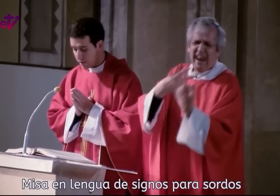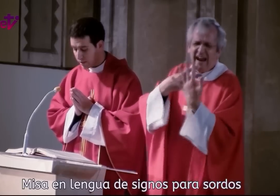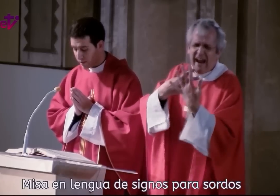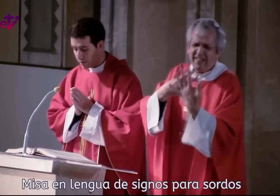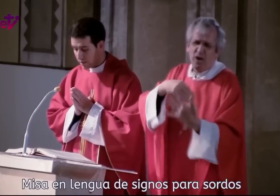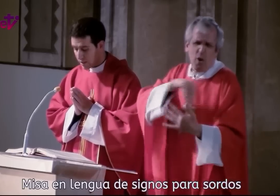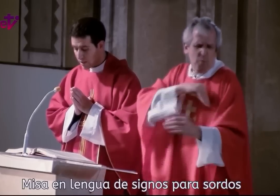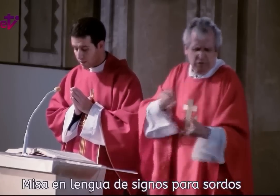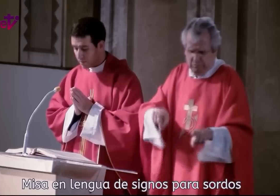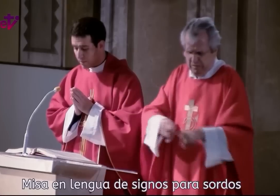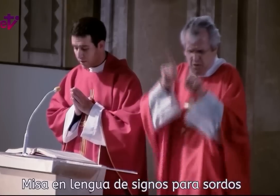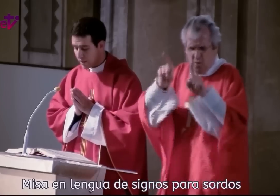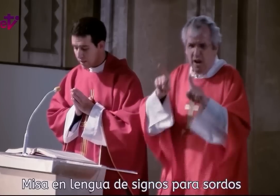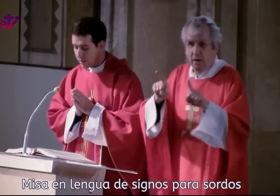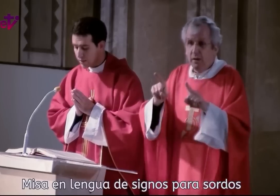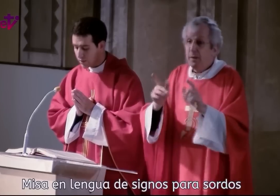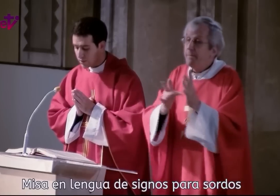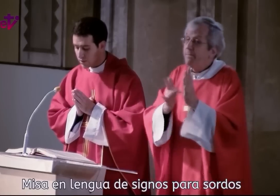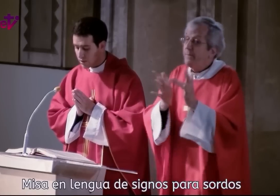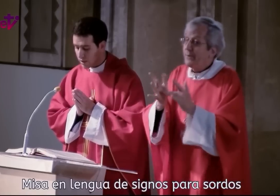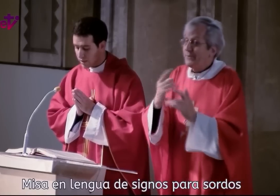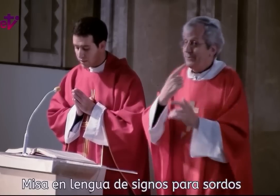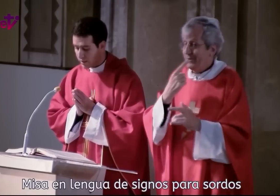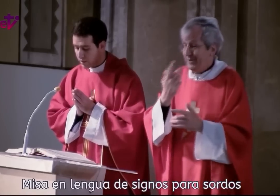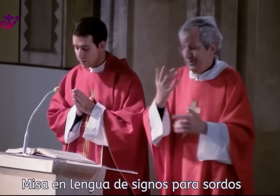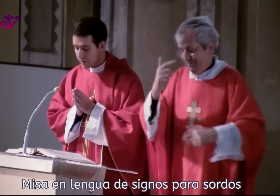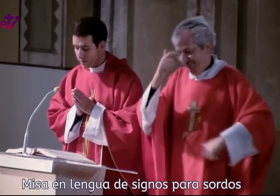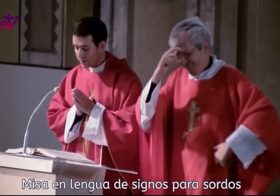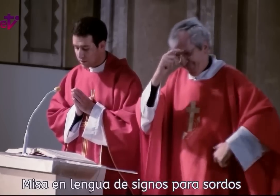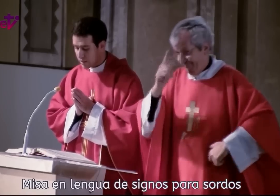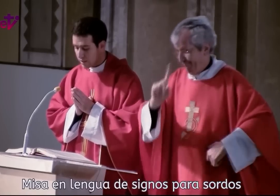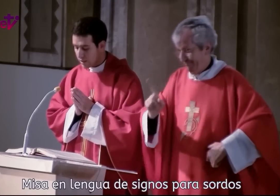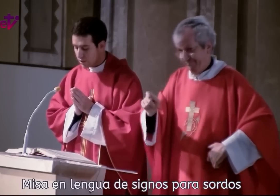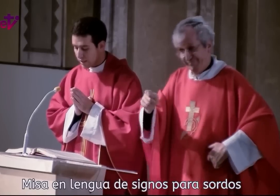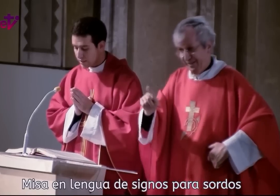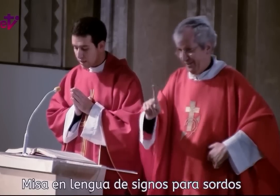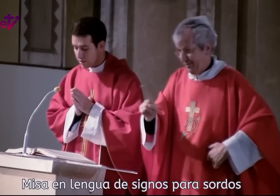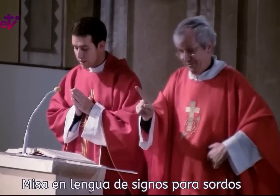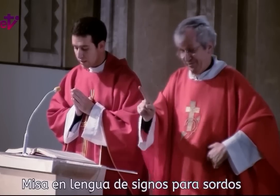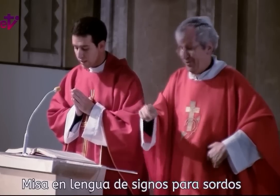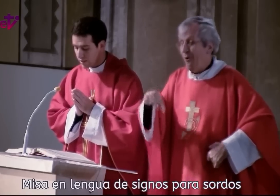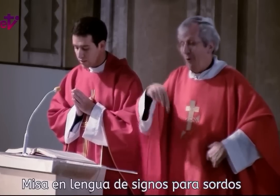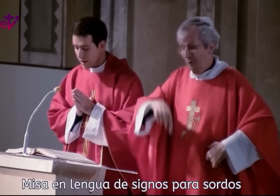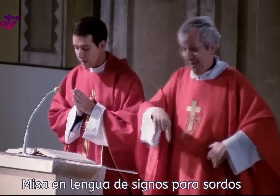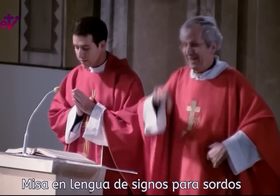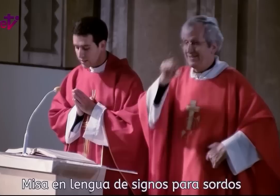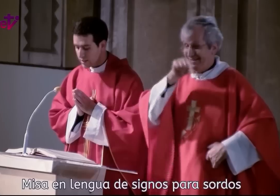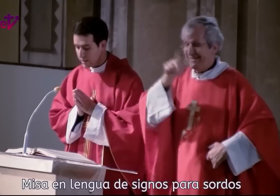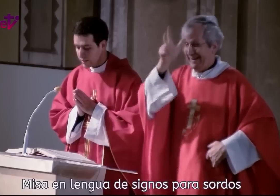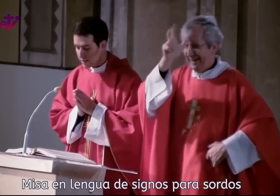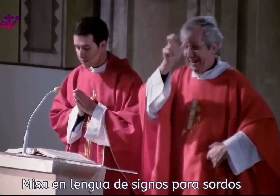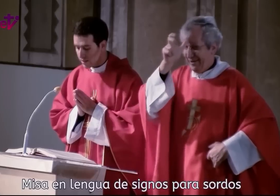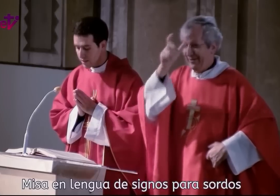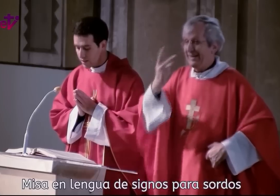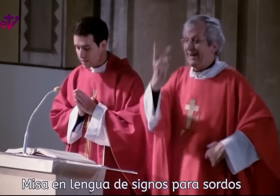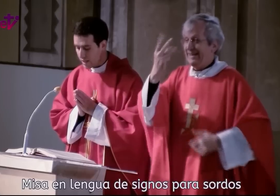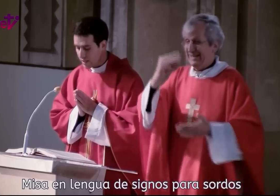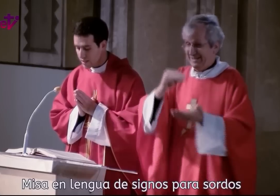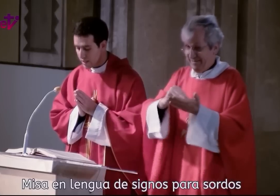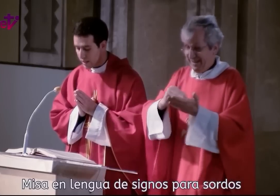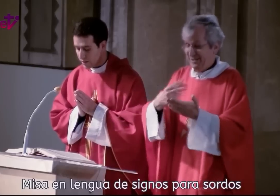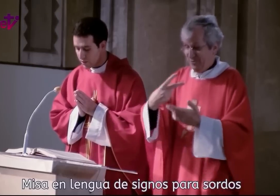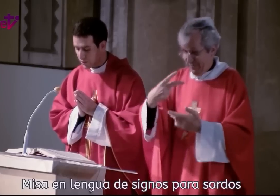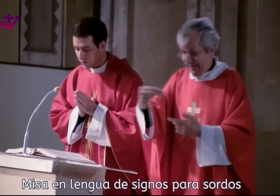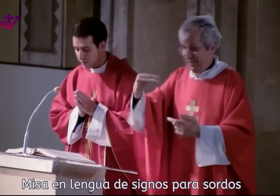la muerte. Pero él le dijo: te digo, Pedro, que no cantará hoy el gallo antes de que 3 veces